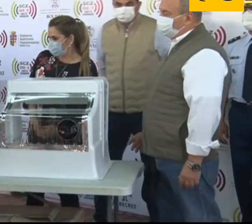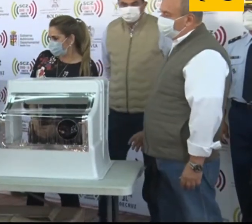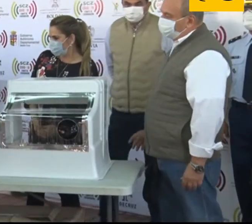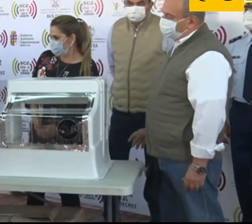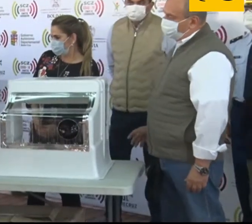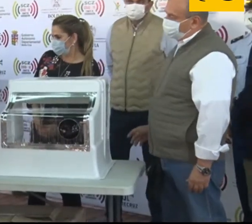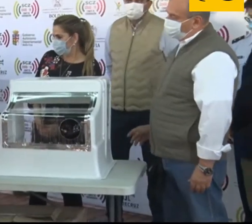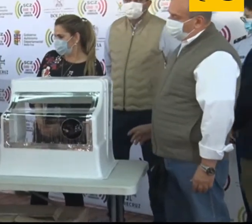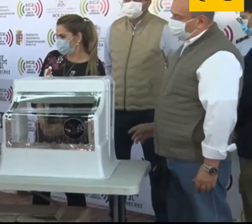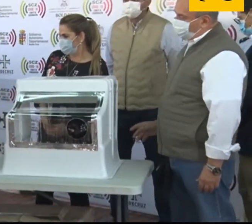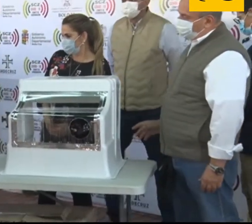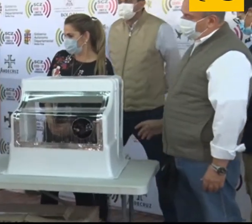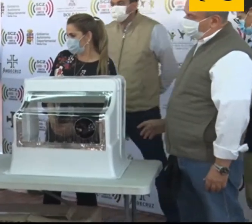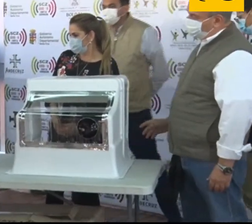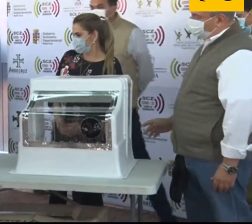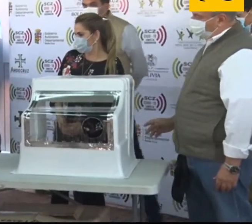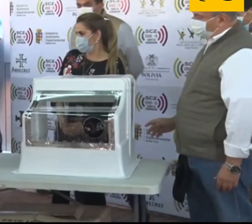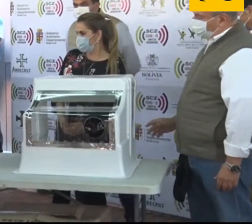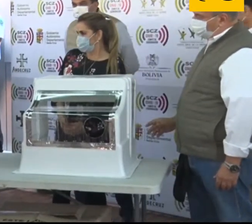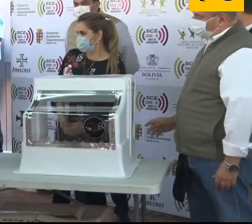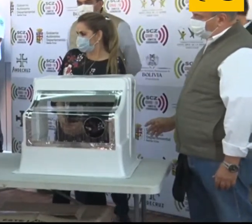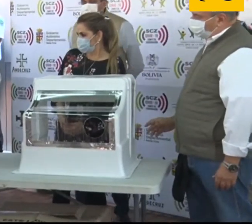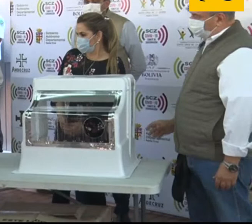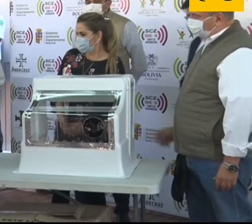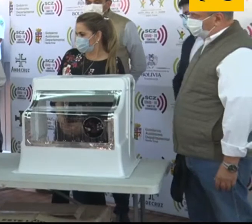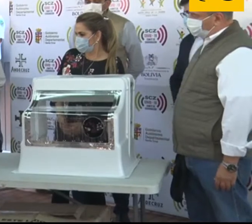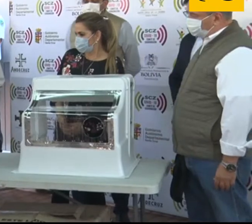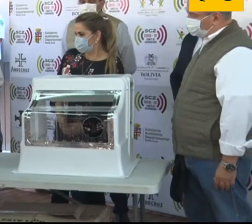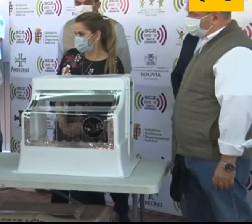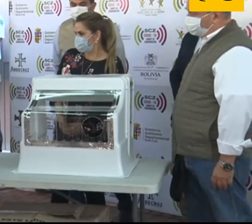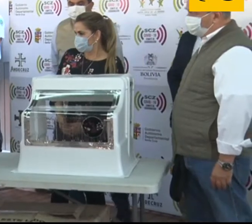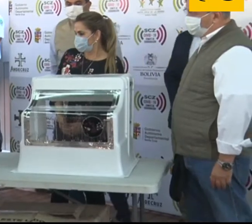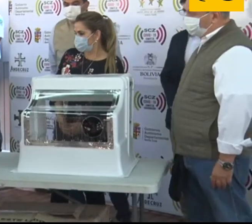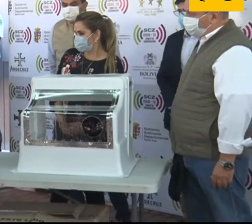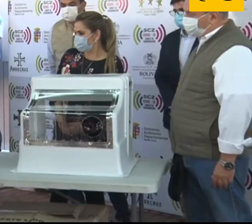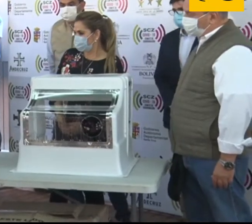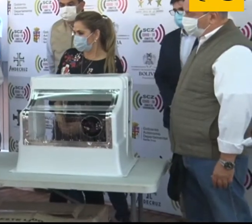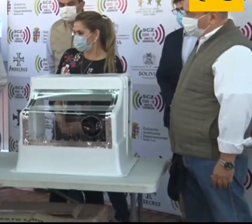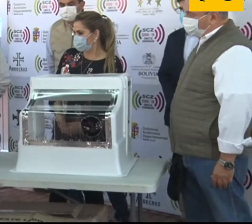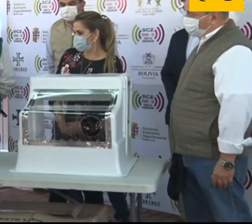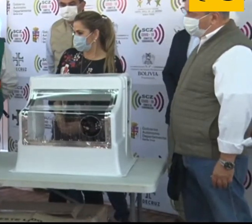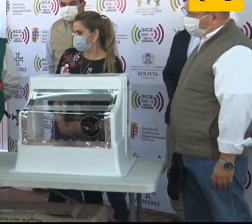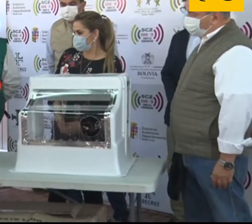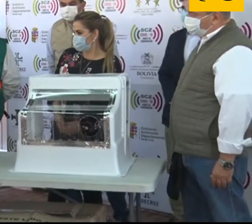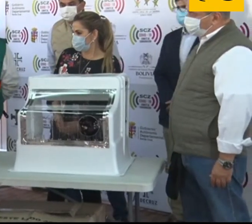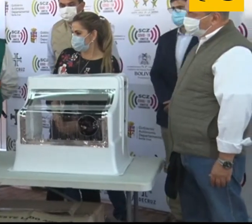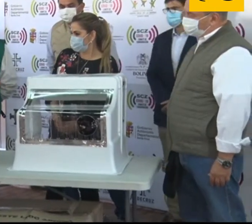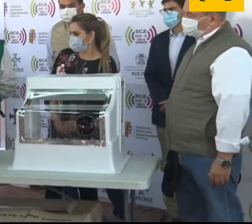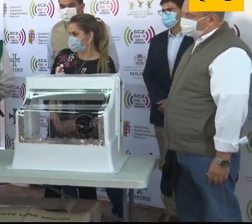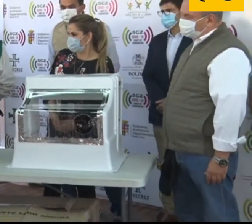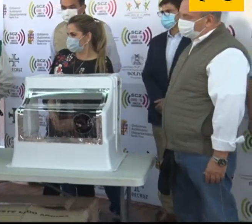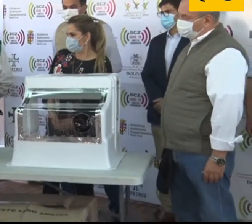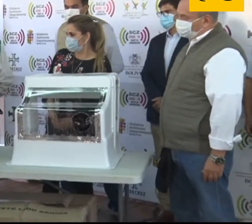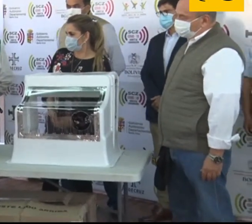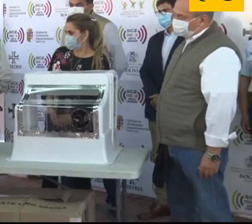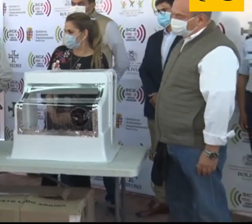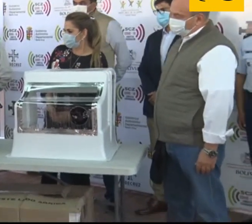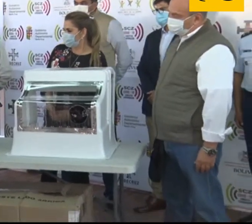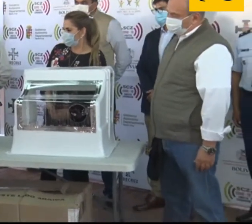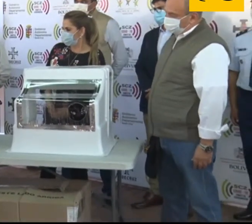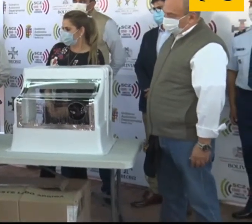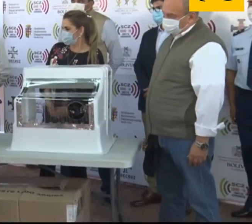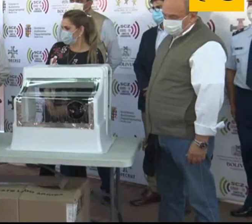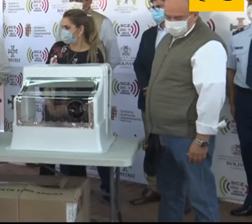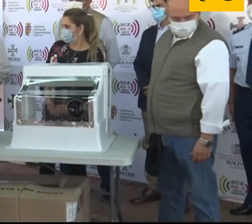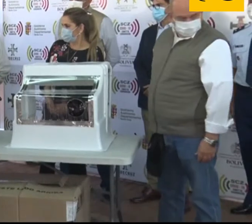lucha contra este virus, como ustedes saben, tiene muchos frentes. El